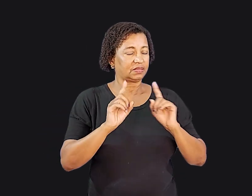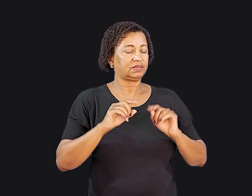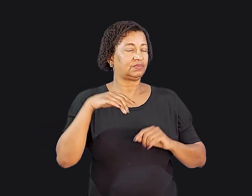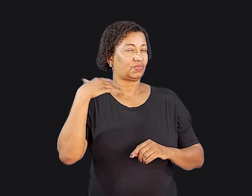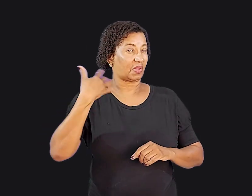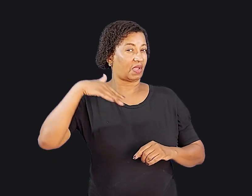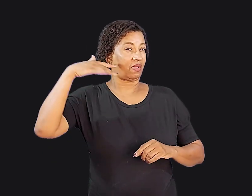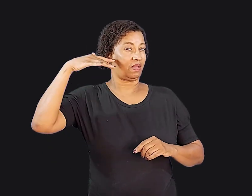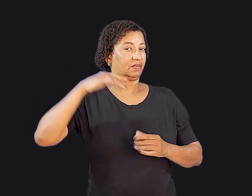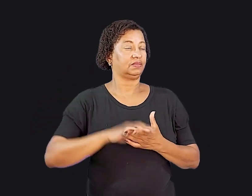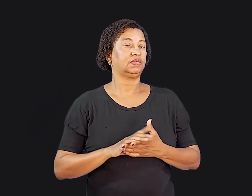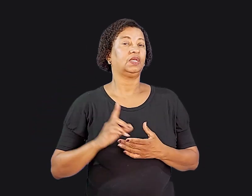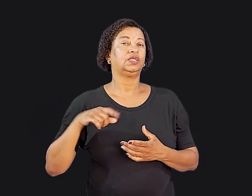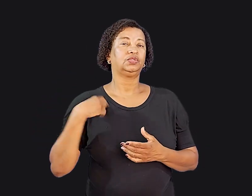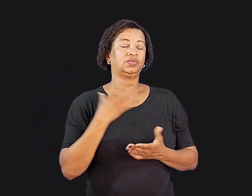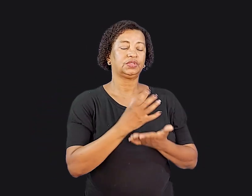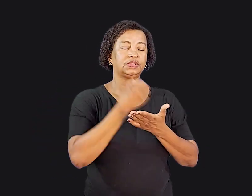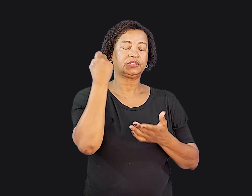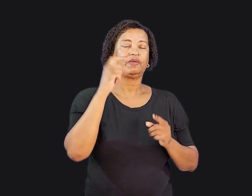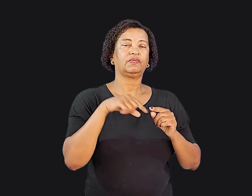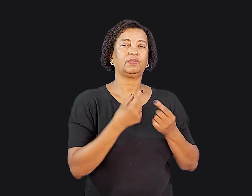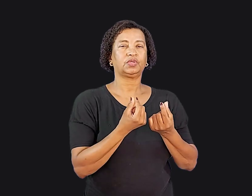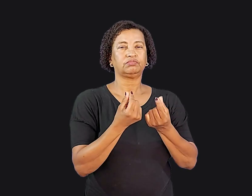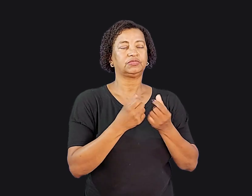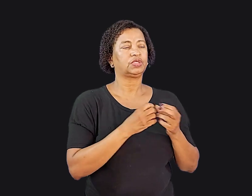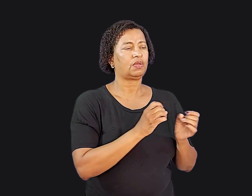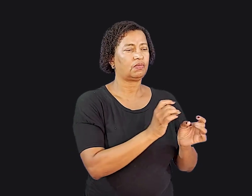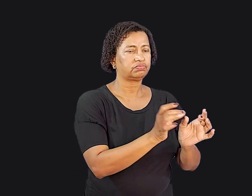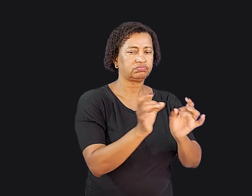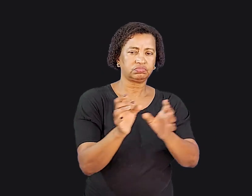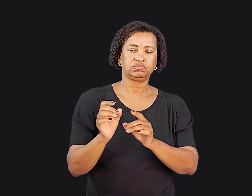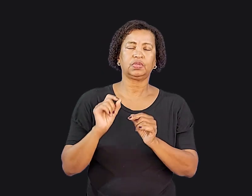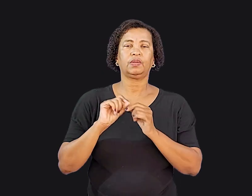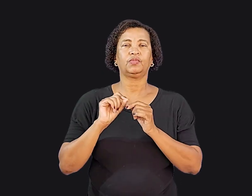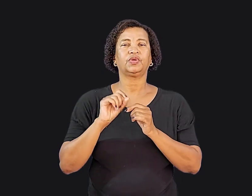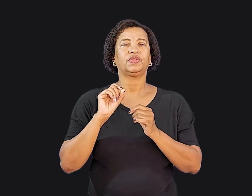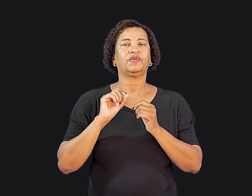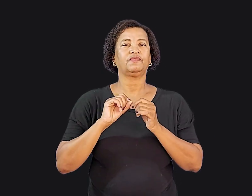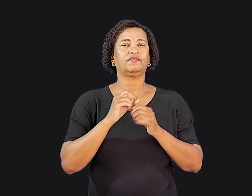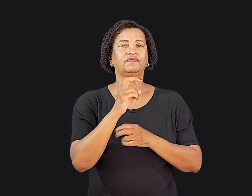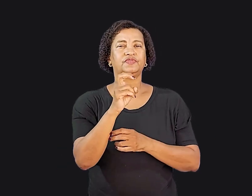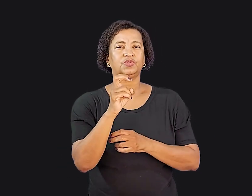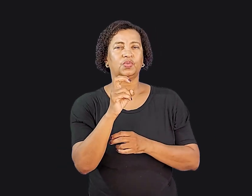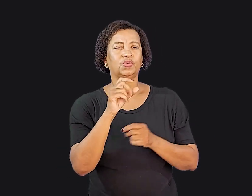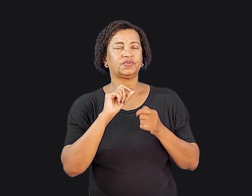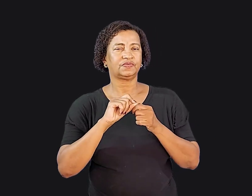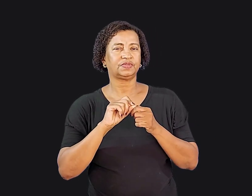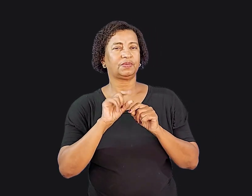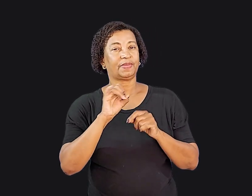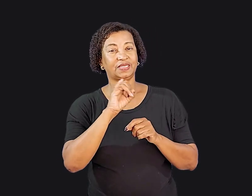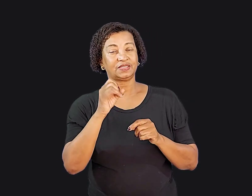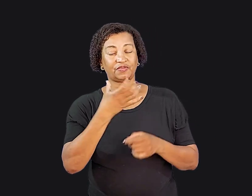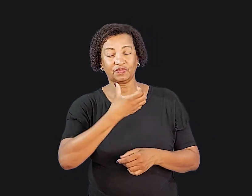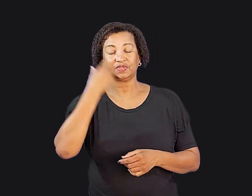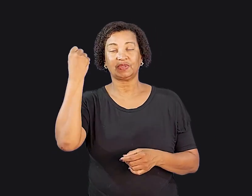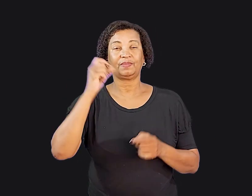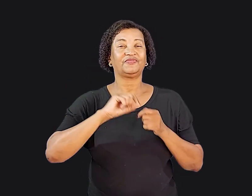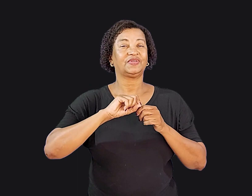nossas riquezas. Não somos salvos porque fazemos 5 coisas, mas se formos salvos, faremos muitas coisas. Essas